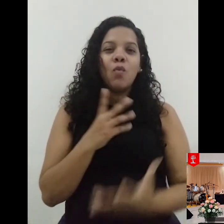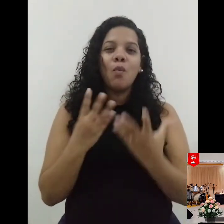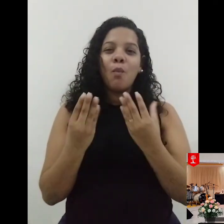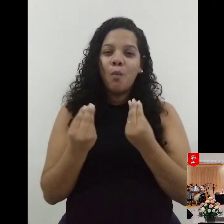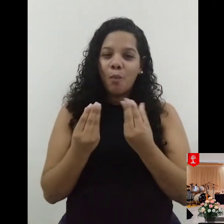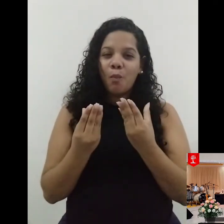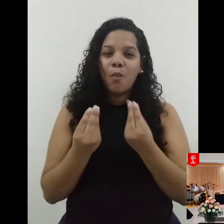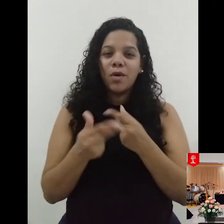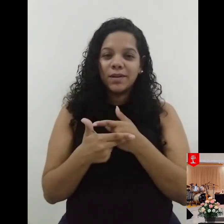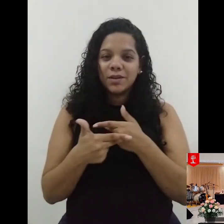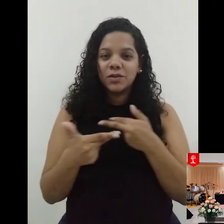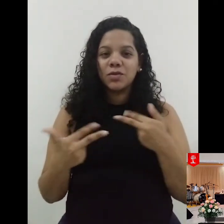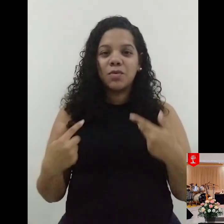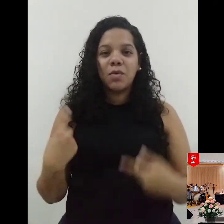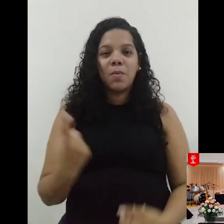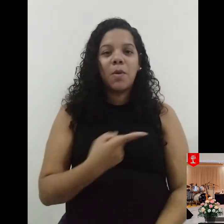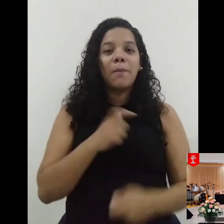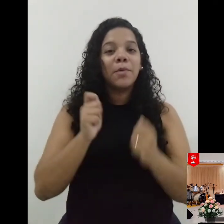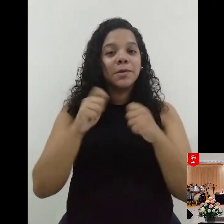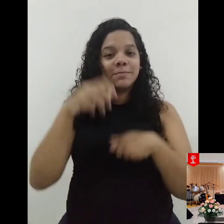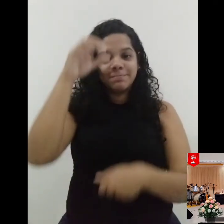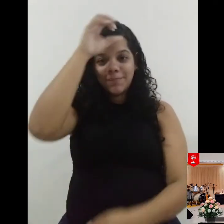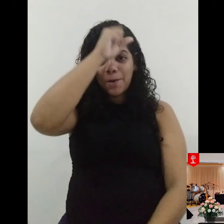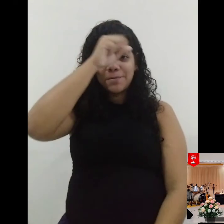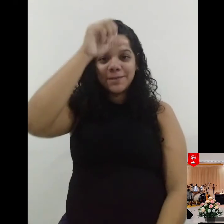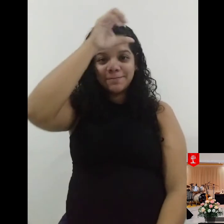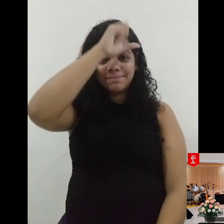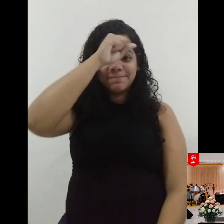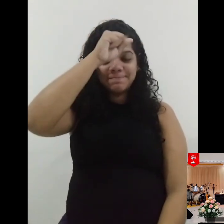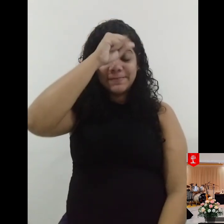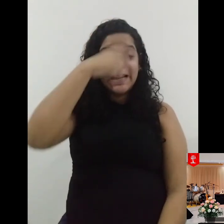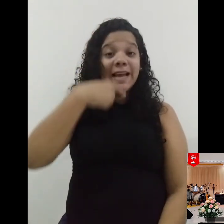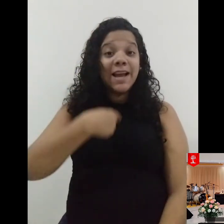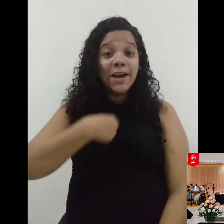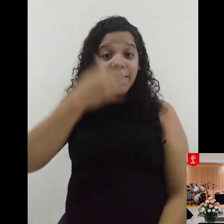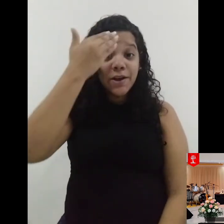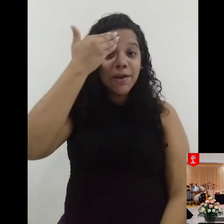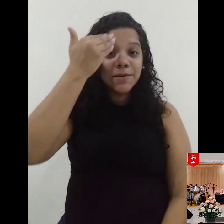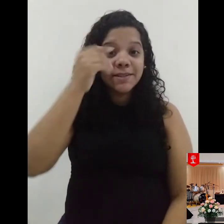que, ao olhar essa parábola, precisamos, primeiramente,